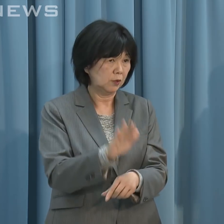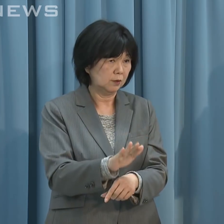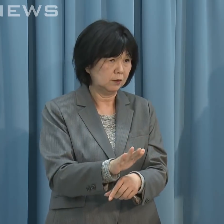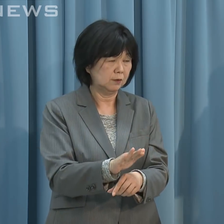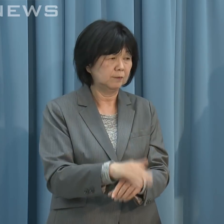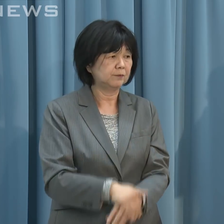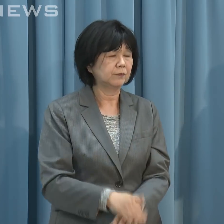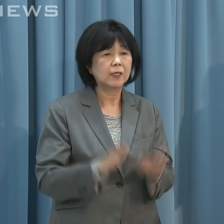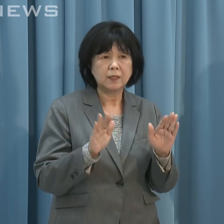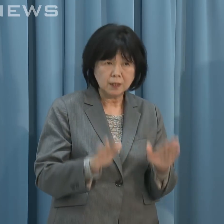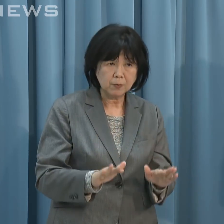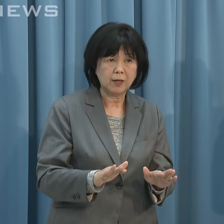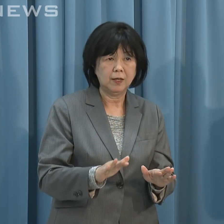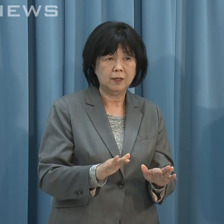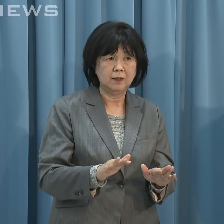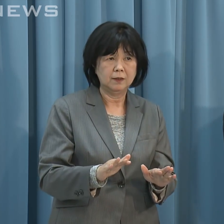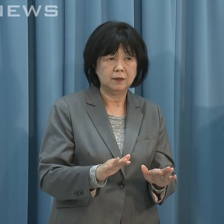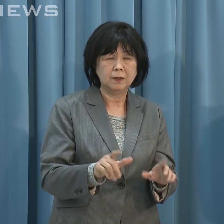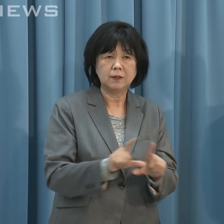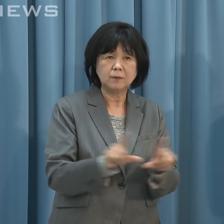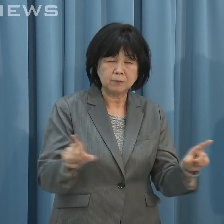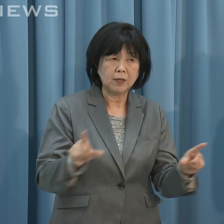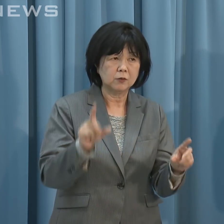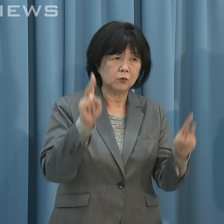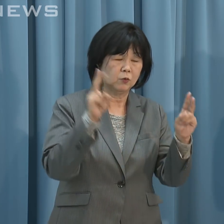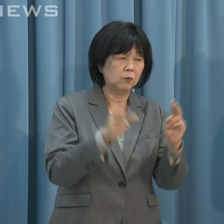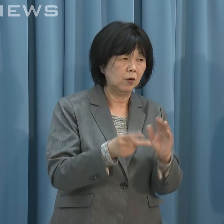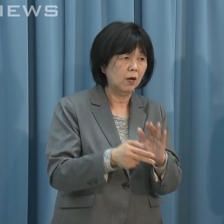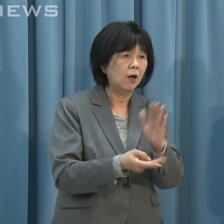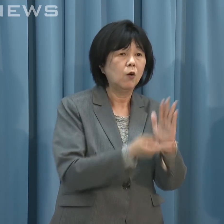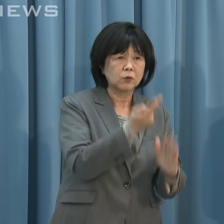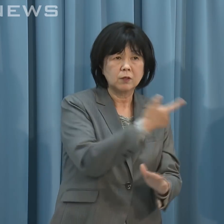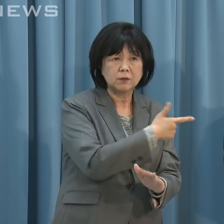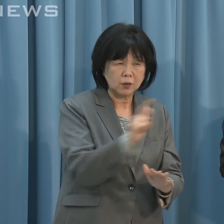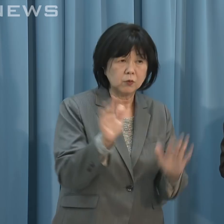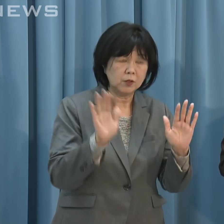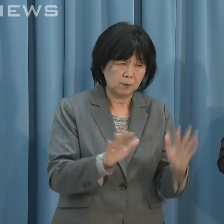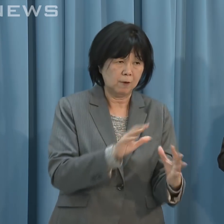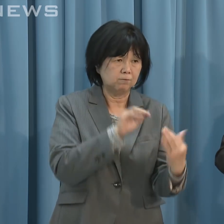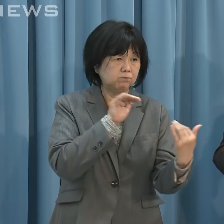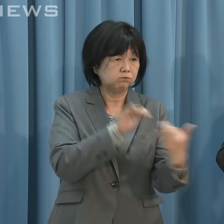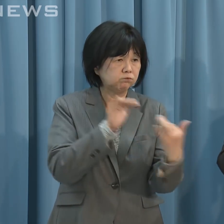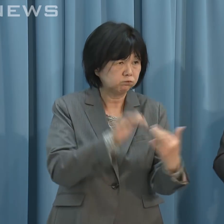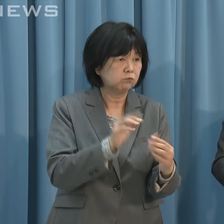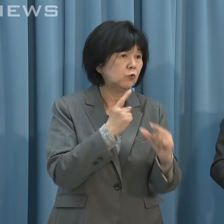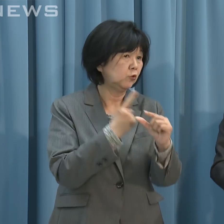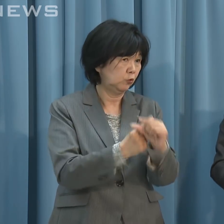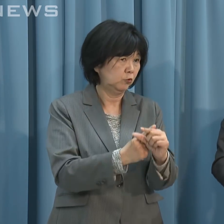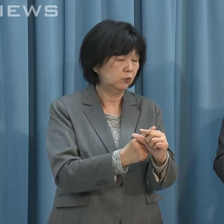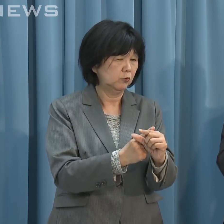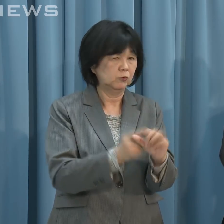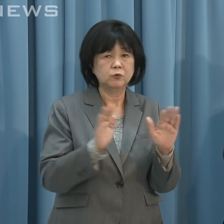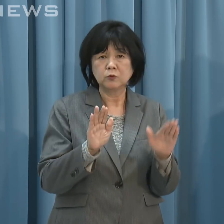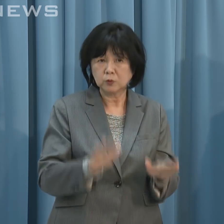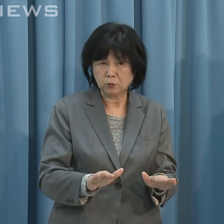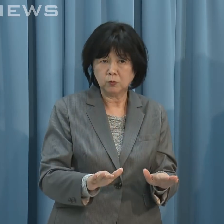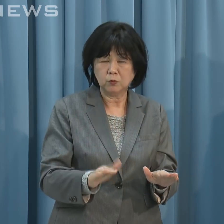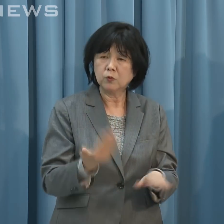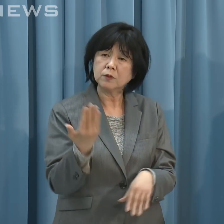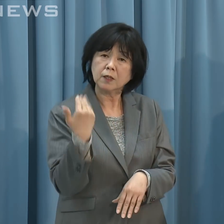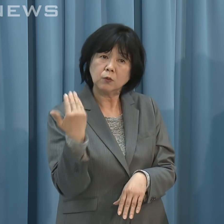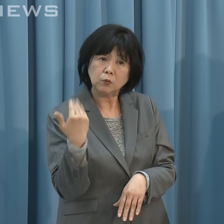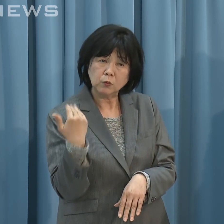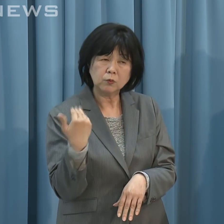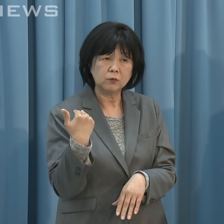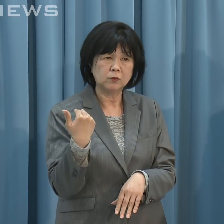で、今民間のいろんな宿泊事業者と議論をしておりまして、今日先ほどですけ